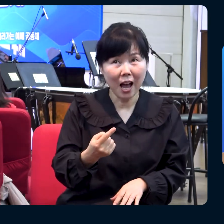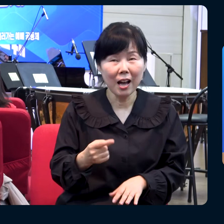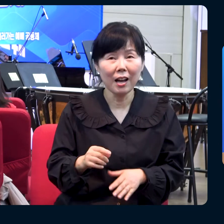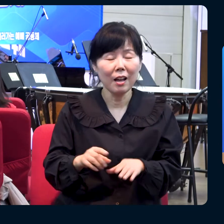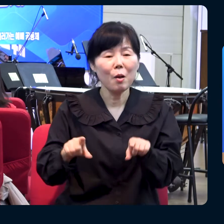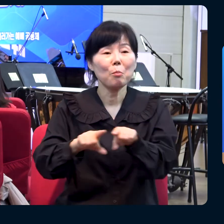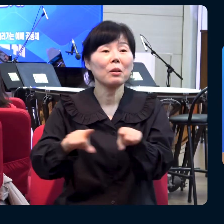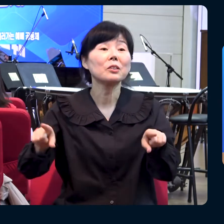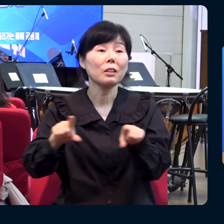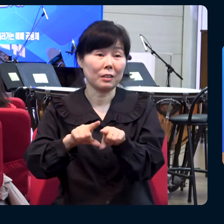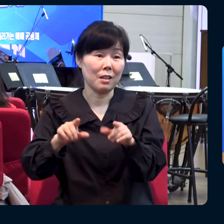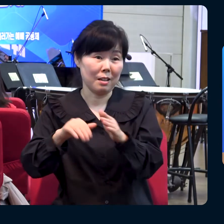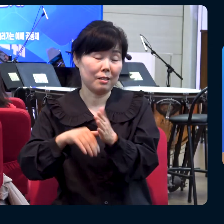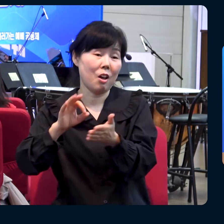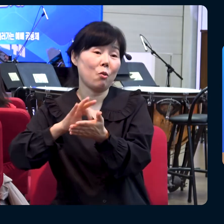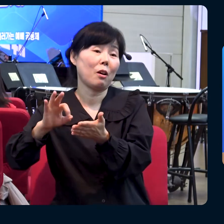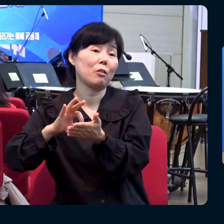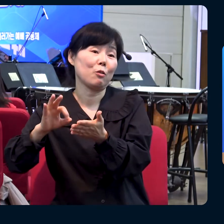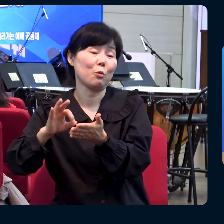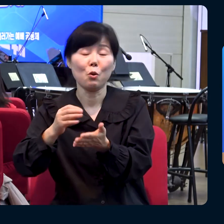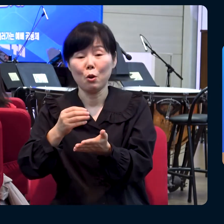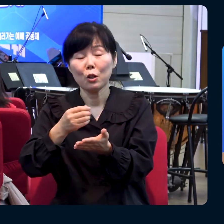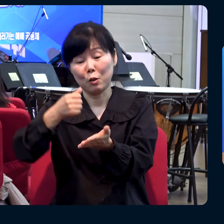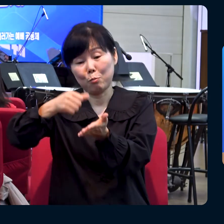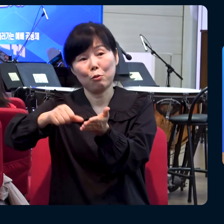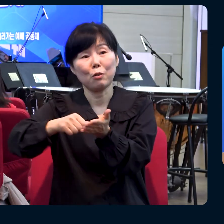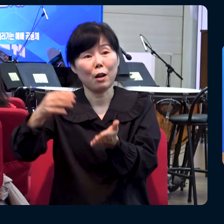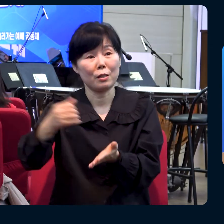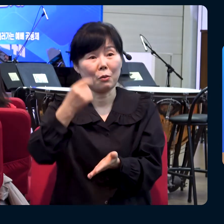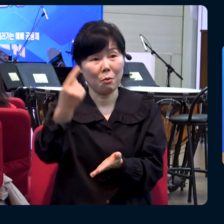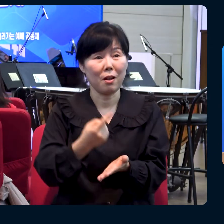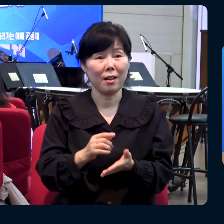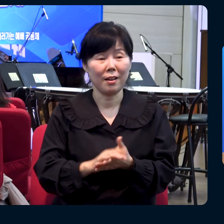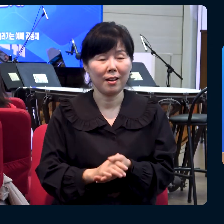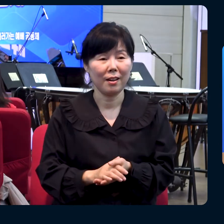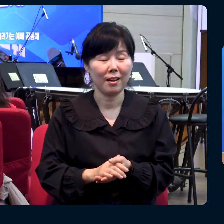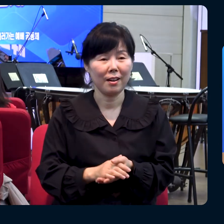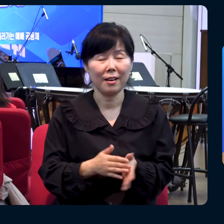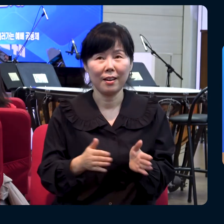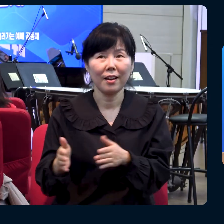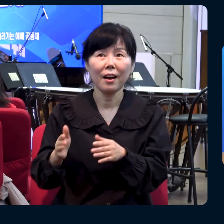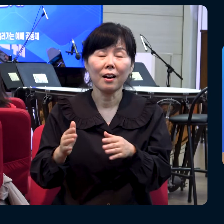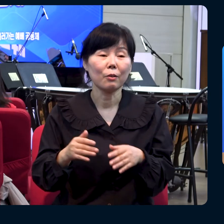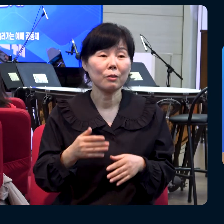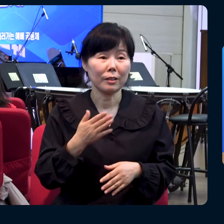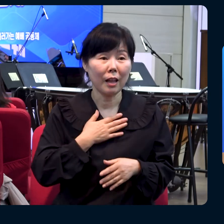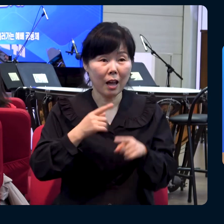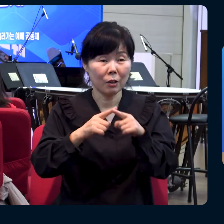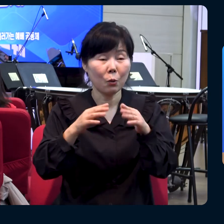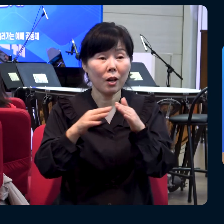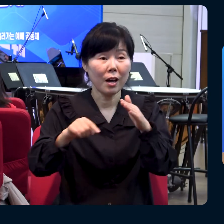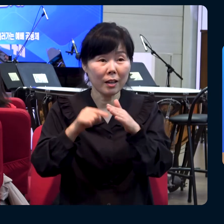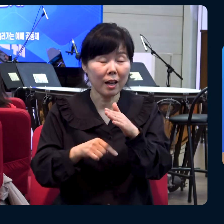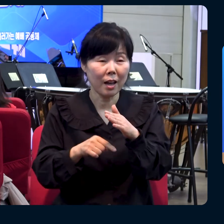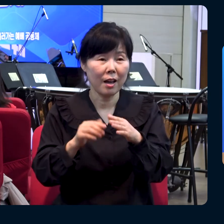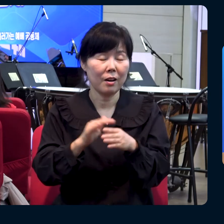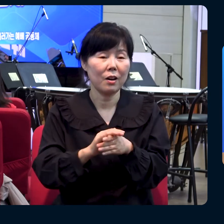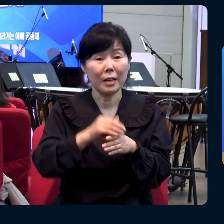믿음 생활 잘하는 게 너무 중요한 거예요. 우리 교회는 장로 후보가 선출되면 투표하기 전에 공고를